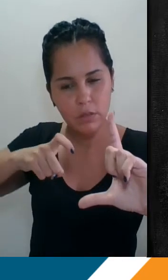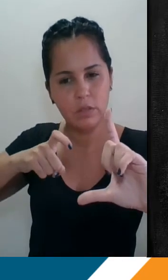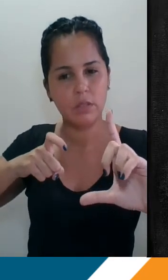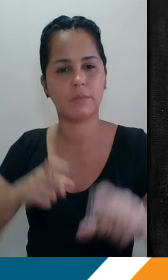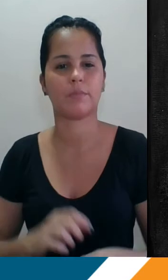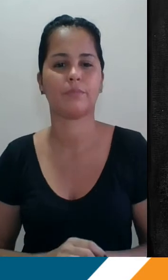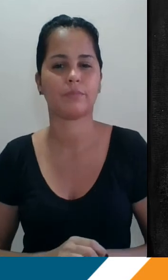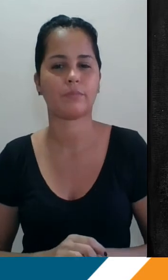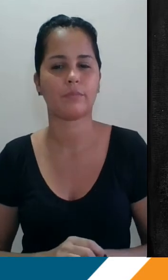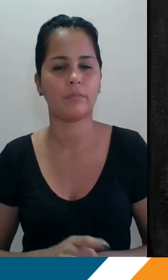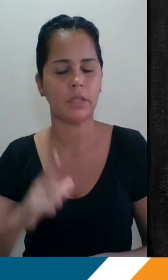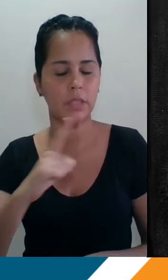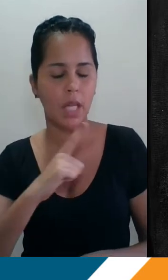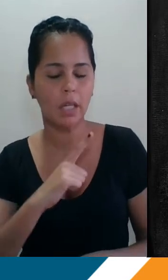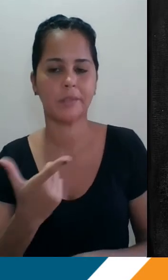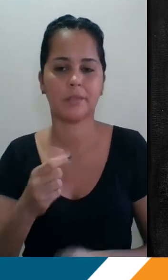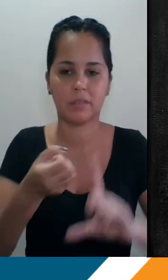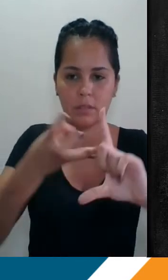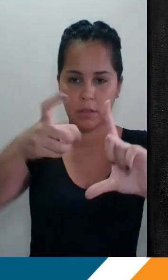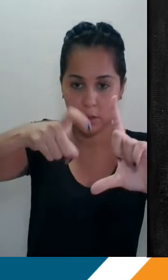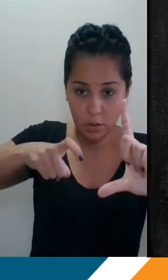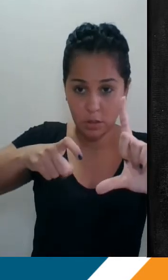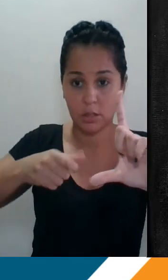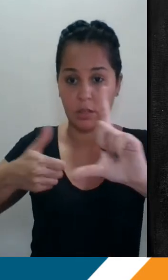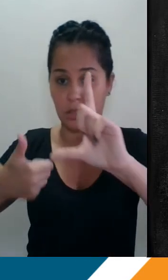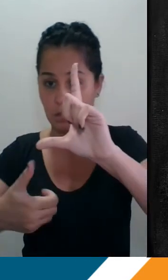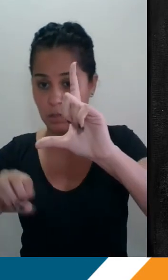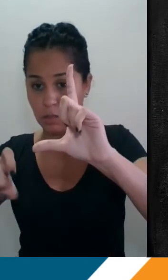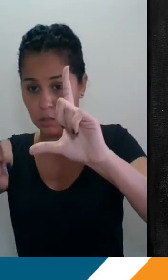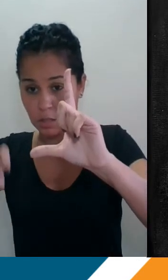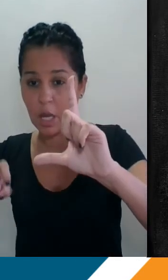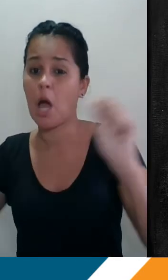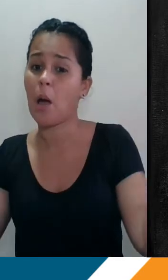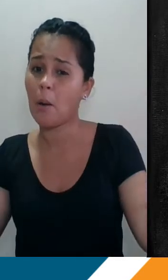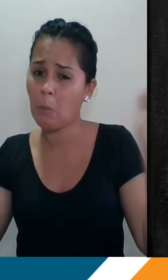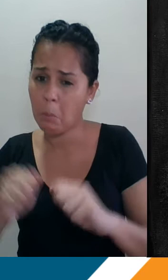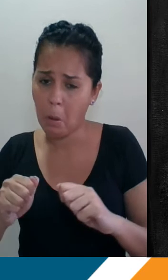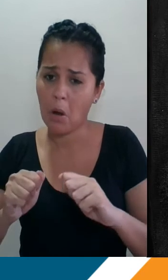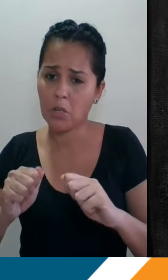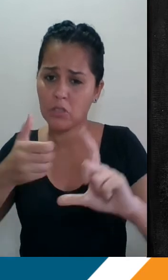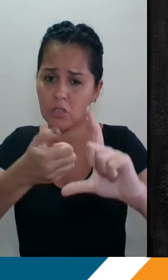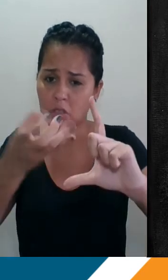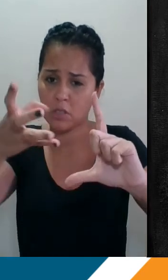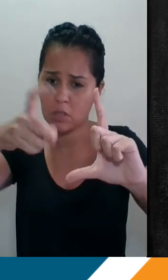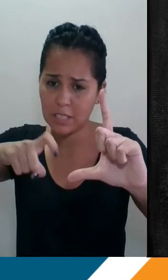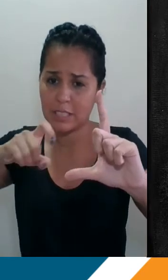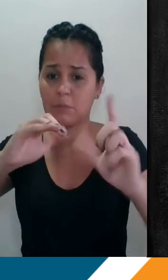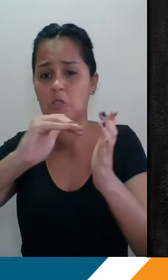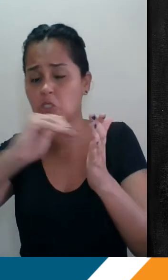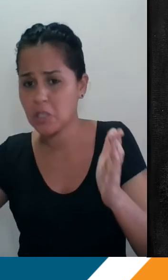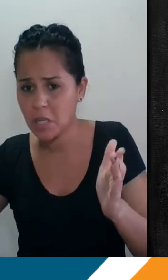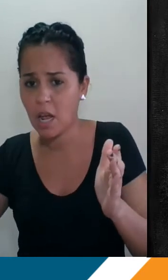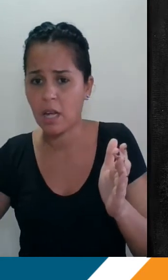seguinte. Olha, se eu tenho o log de x na base 10, eu posso retirar esse logaritmo, desde que do